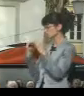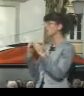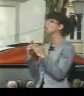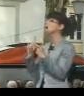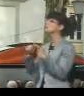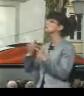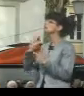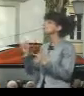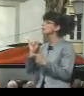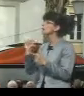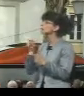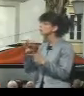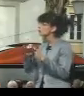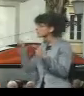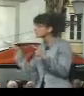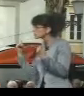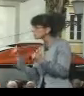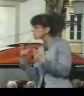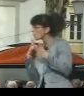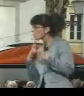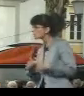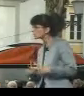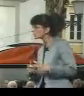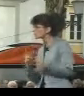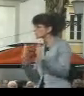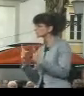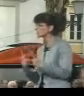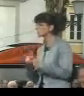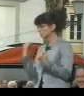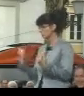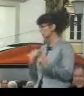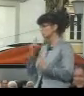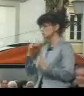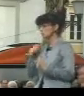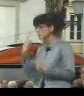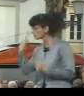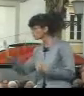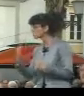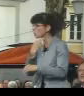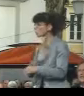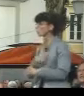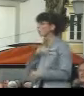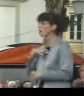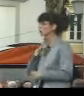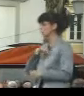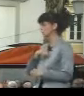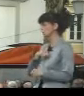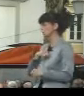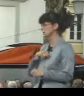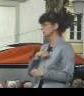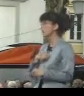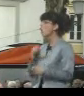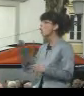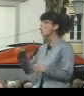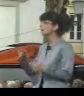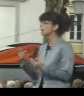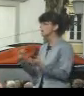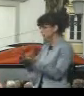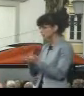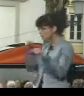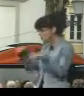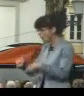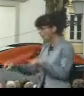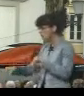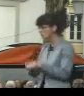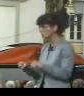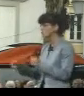stanje. In do danes, od 2005 do danes nisem videl hrvaške policije. Ko pa je nastopila ta vlada,